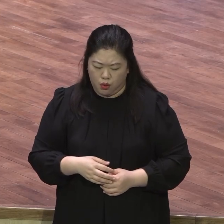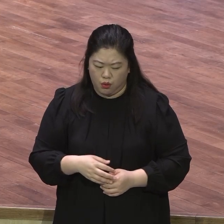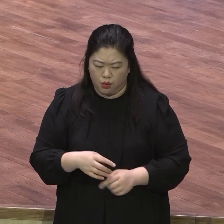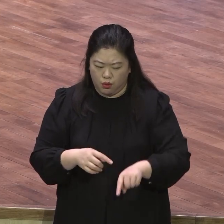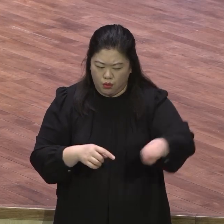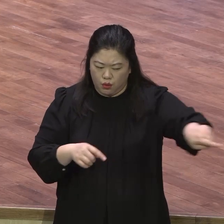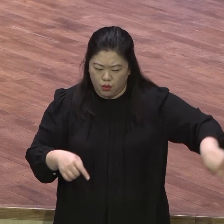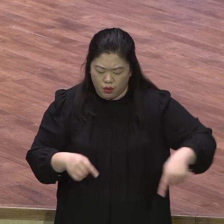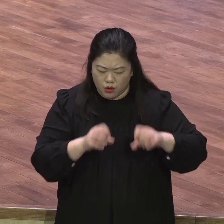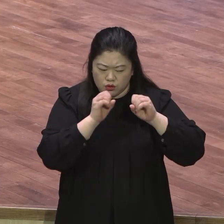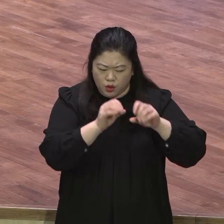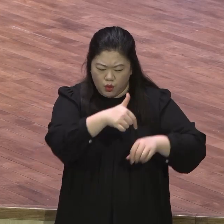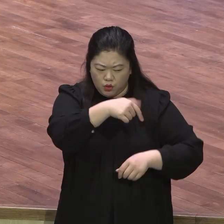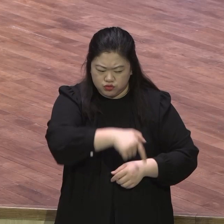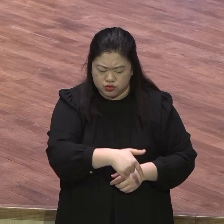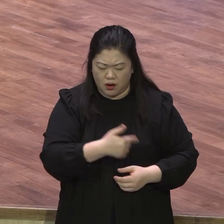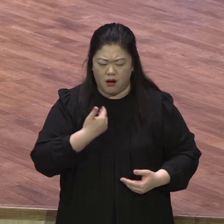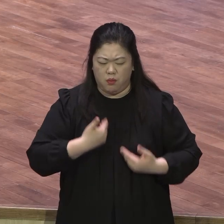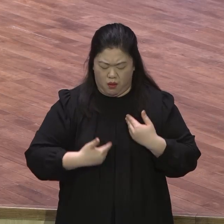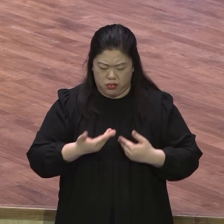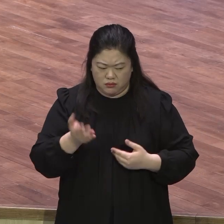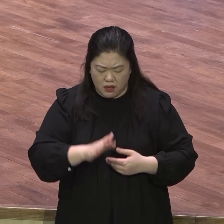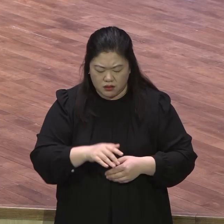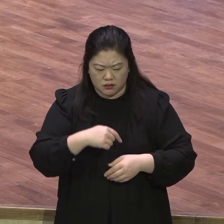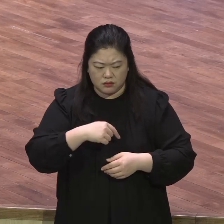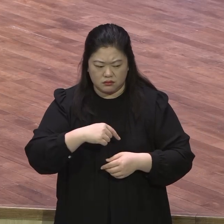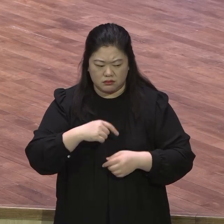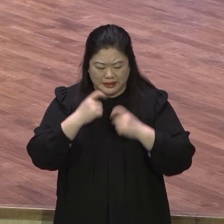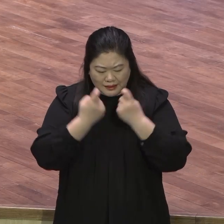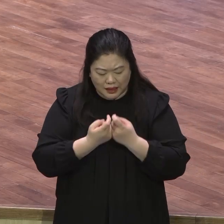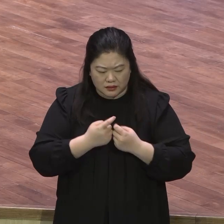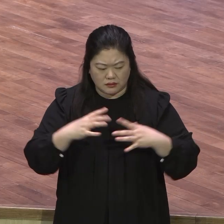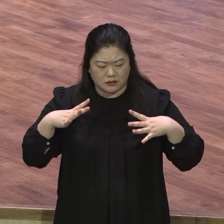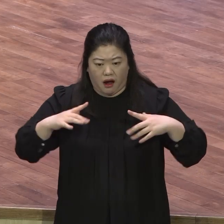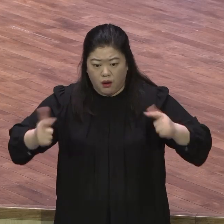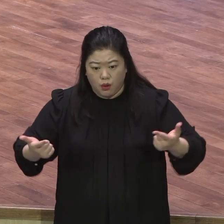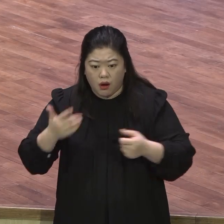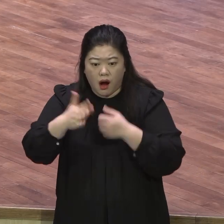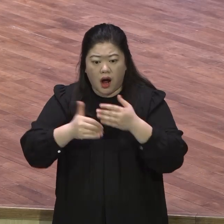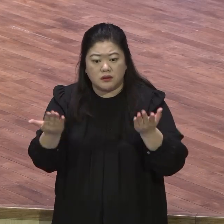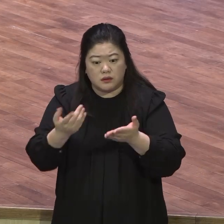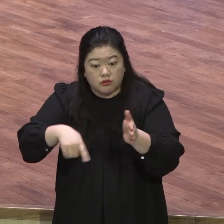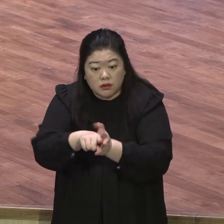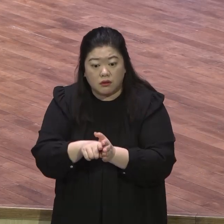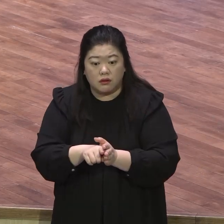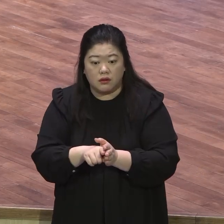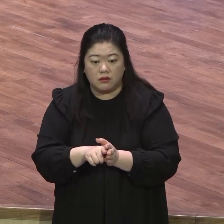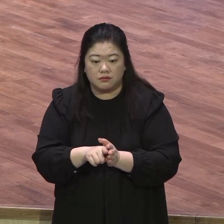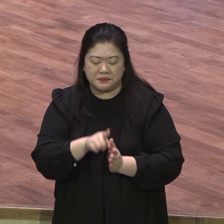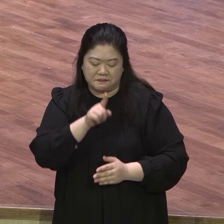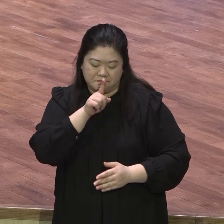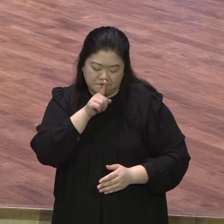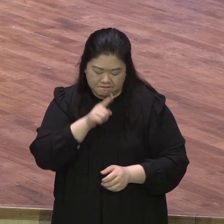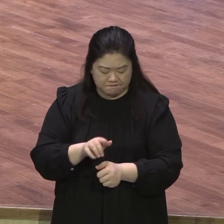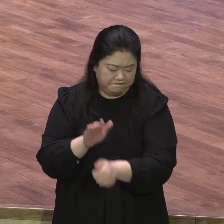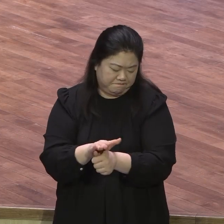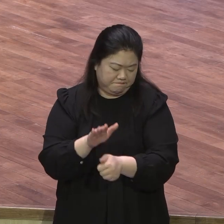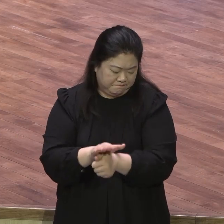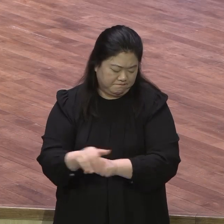성교의원 중 앞으로 우리 교회 성교로 시작되었기 때문에 성교 이제 공동체가 우리 예원교회 성교하는